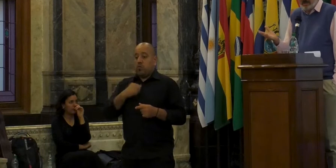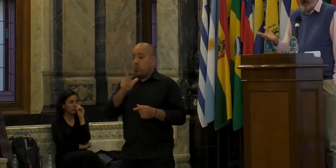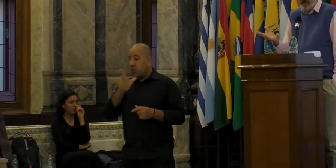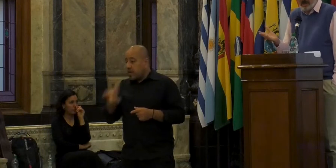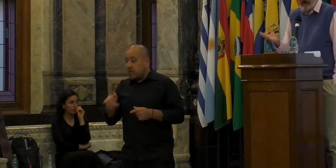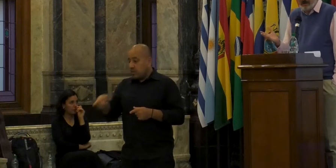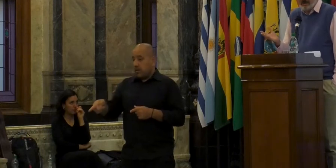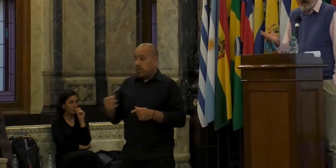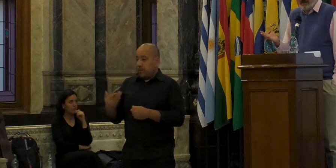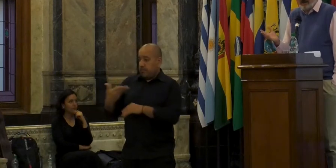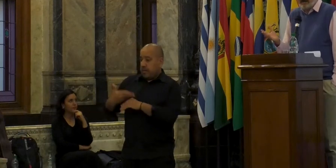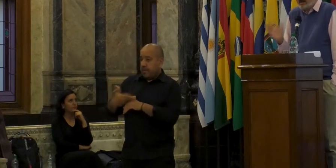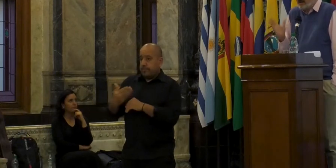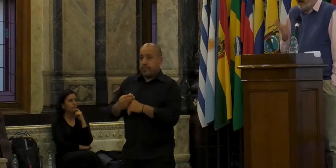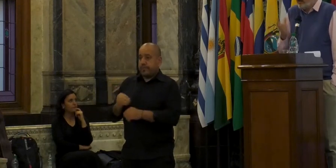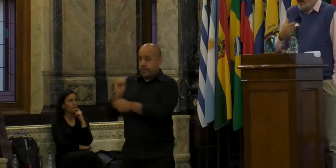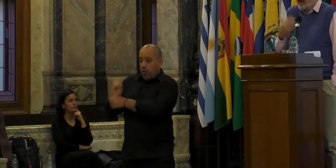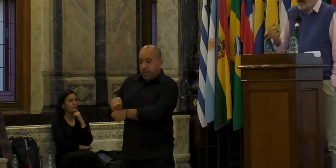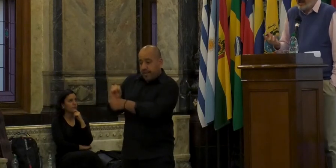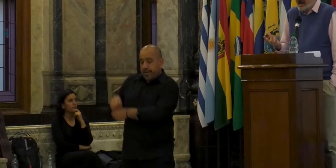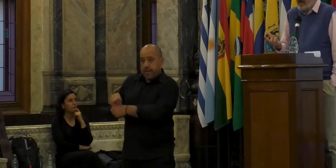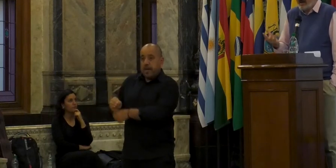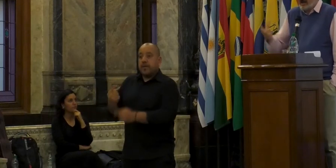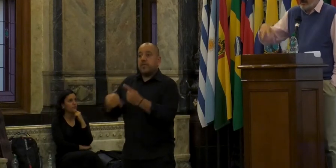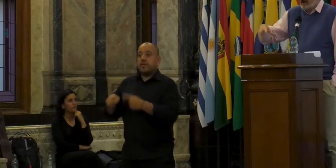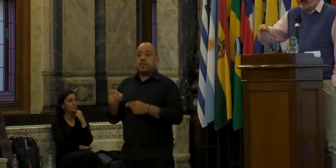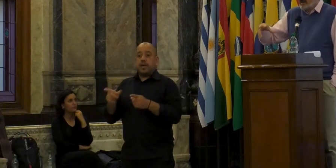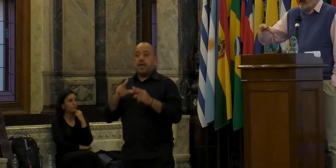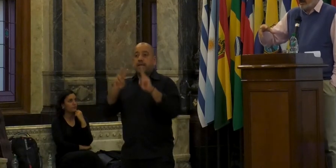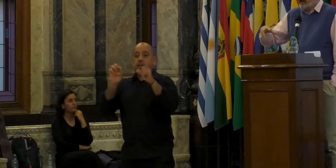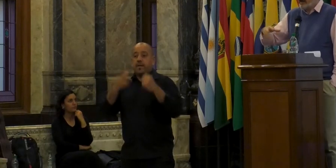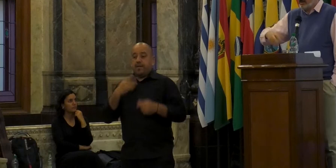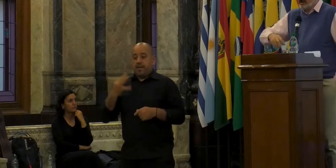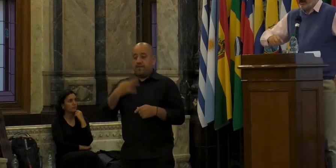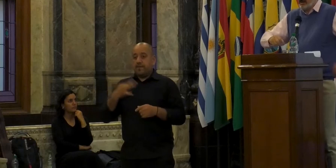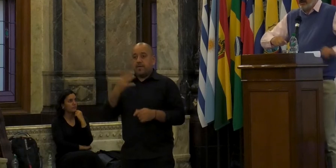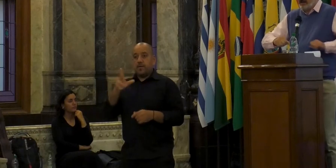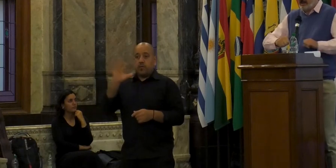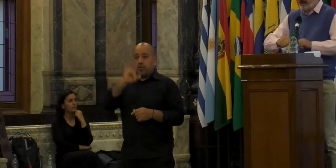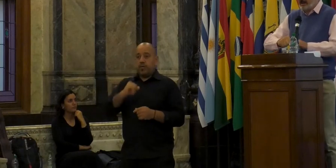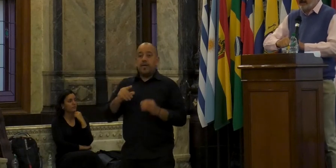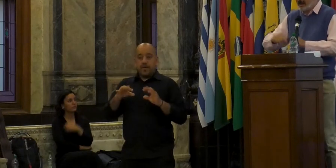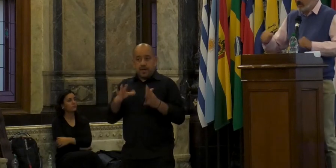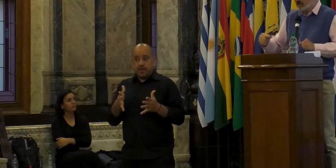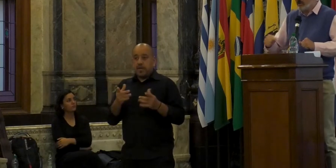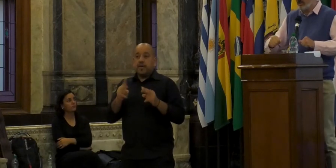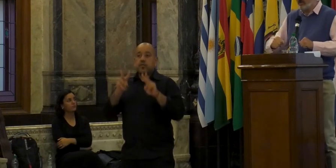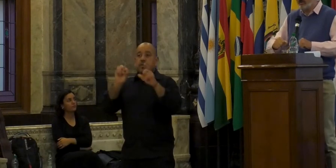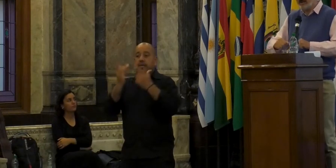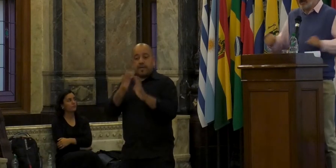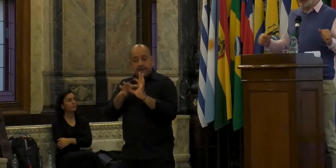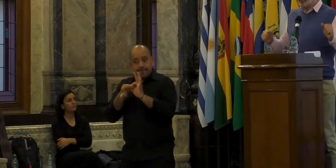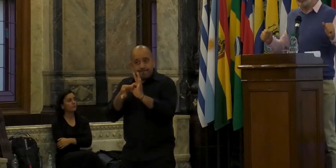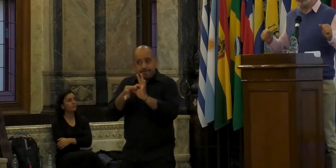está pidiendo comida. Así que, en buena medida, el drama de la vida cotidiana es de verte atado